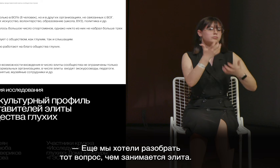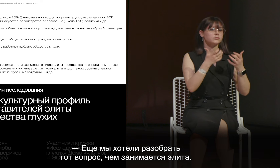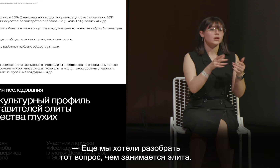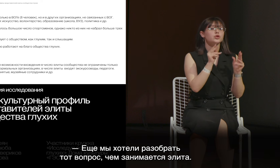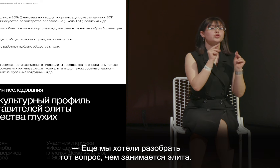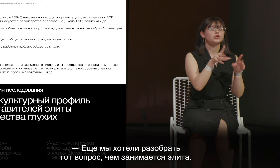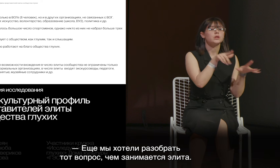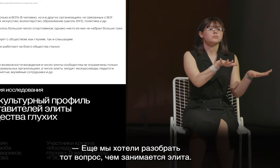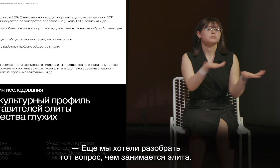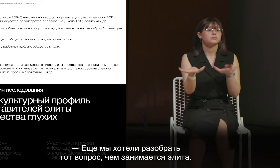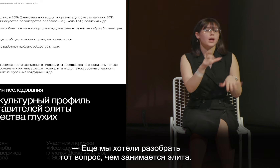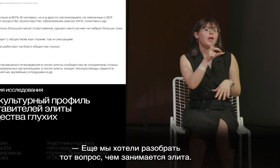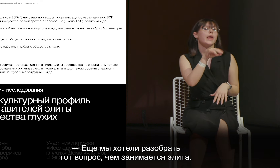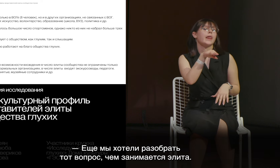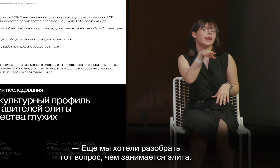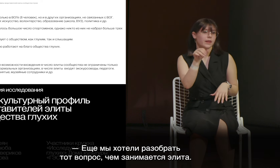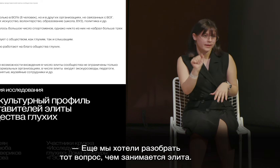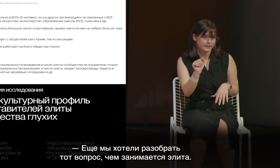Еще мы хотели разобрать тот вопрос,